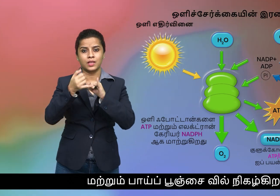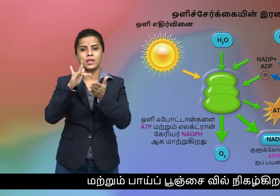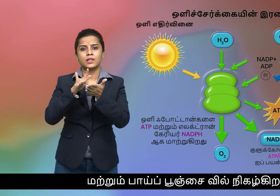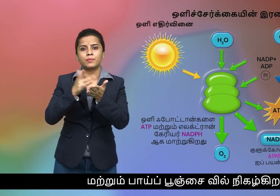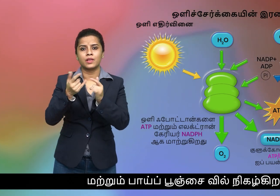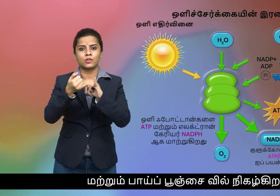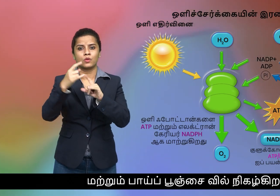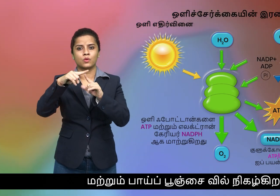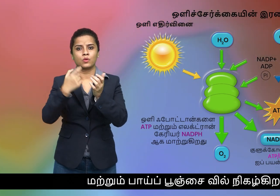நிகழ்கிறது.